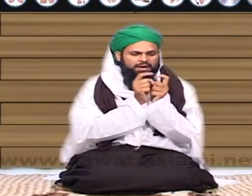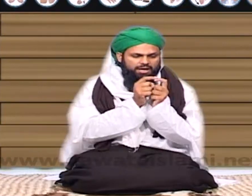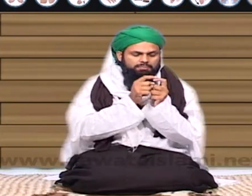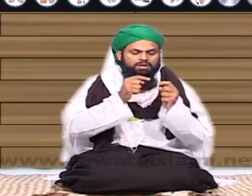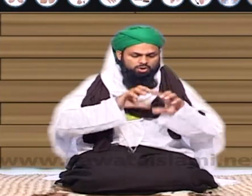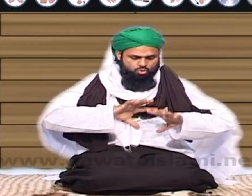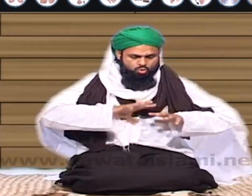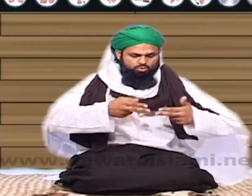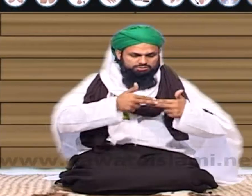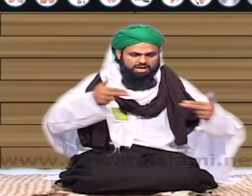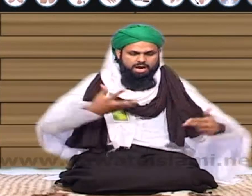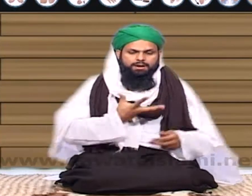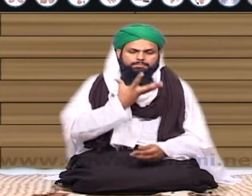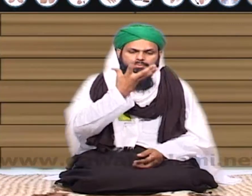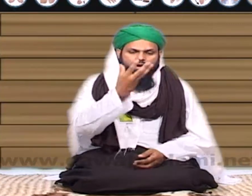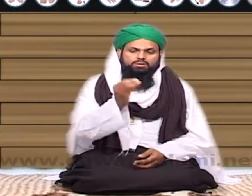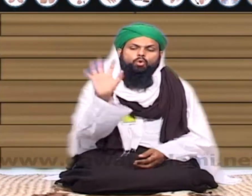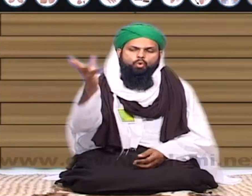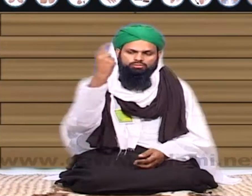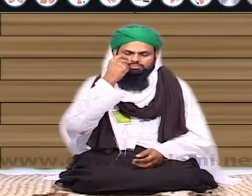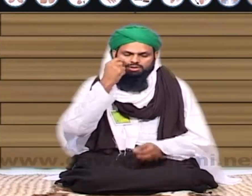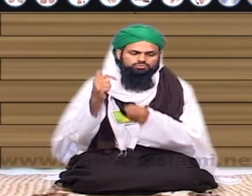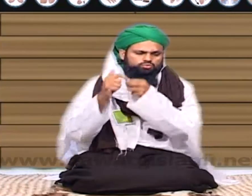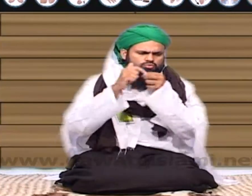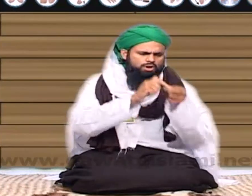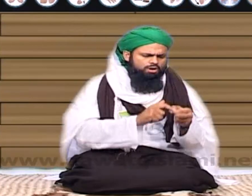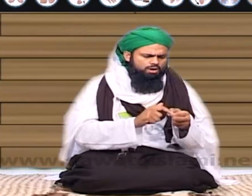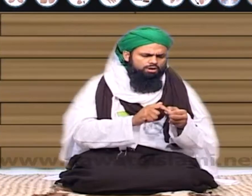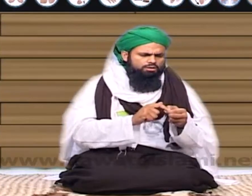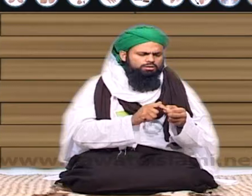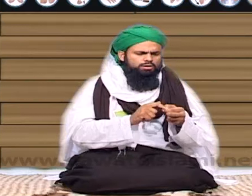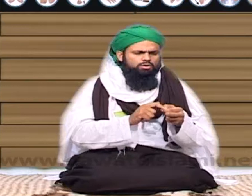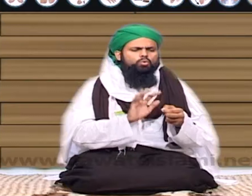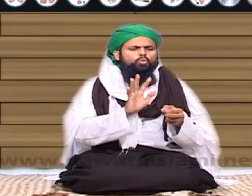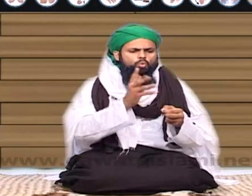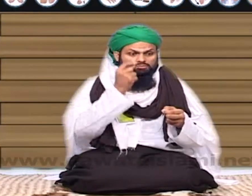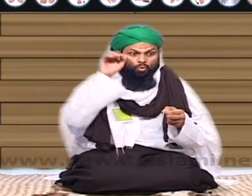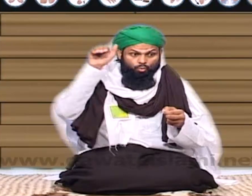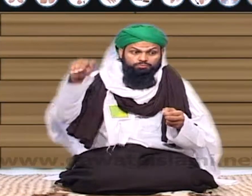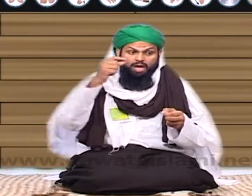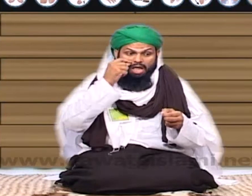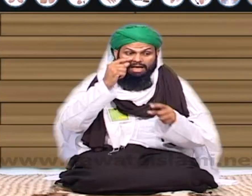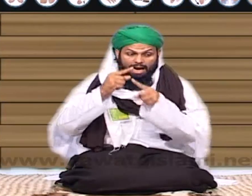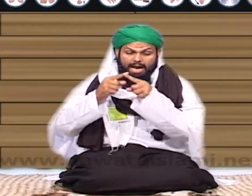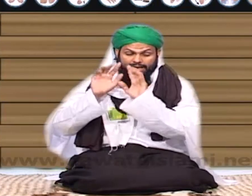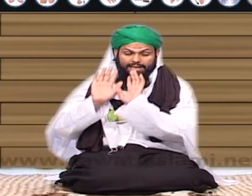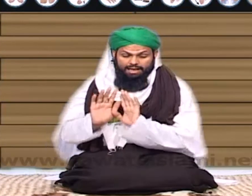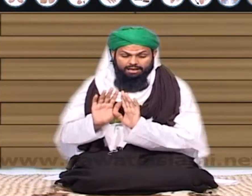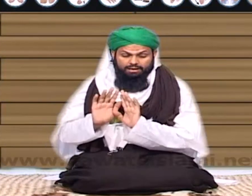اللہ تعالی علیہ وسلم نے جب غیبت کی مذمت فرمائی تو اس وقت کسی نے عرض کیا یا رسول اللہ صلی اللہ علیہ وسلم اگر وہ برائی اس میں